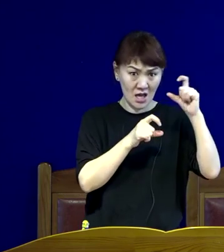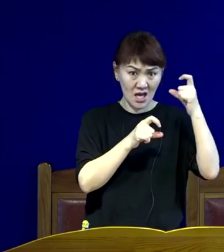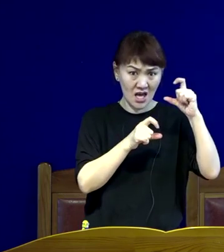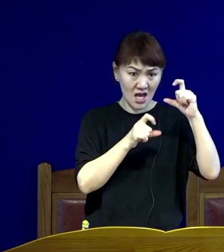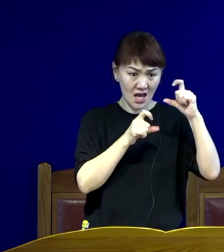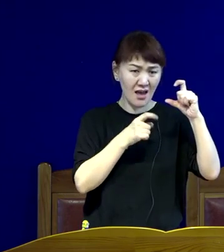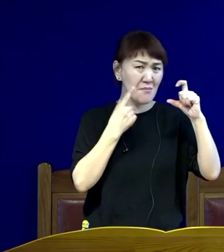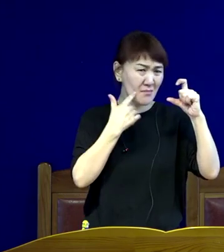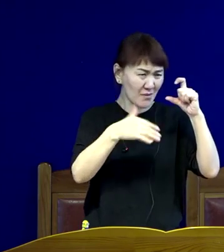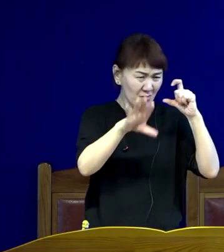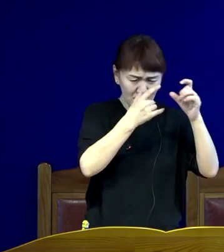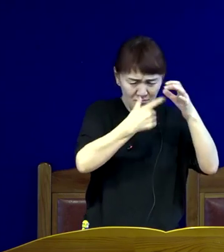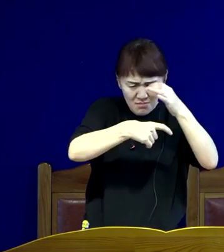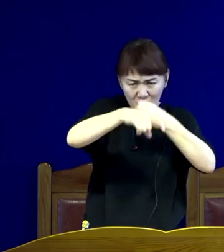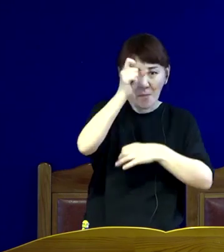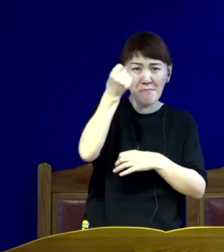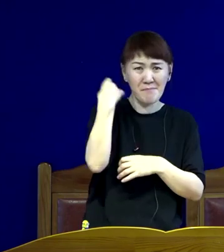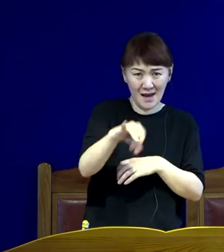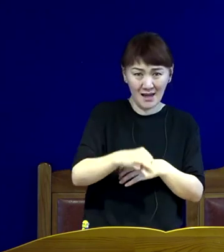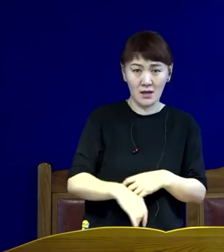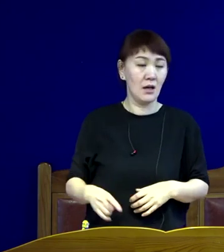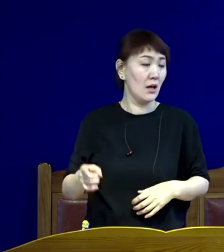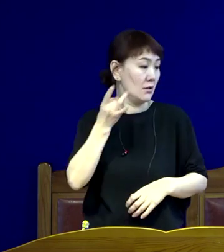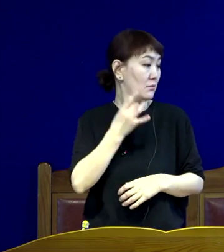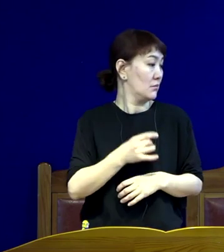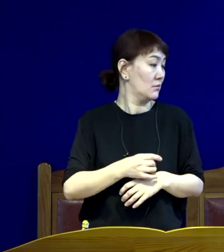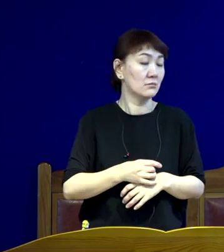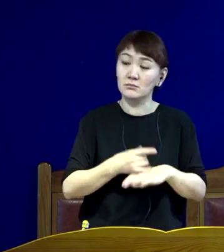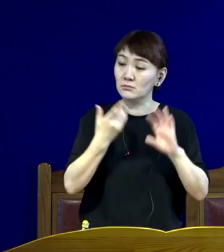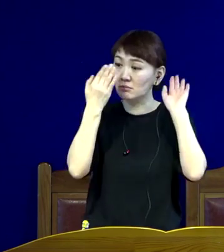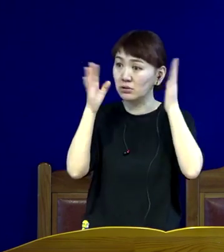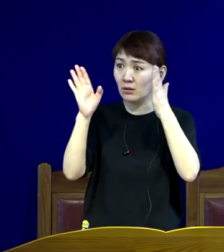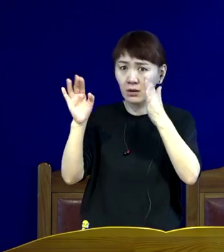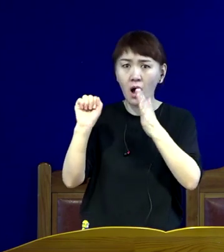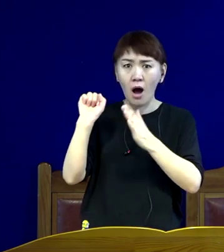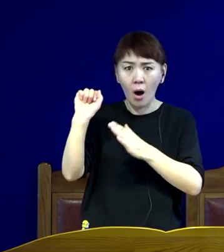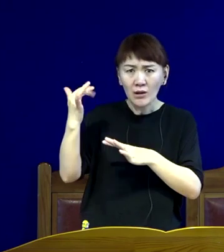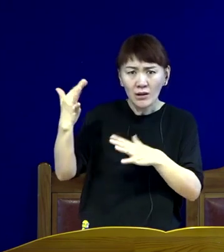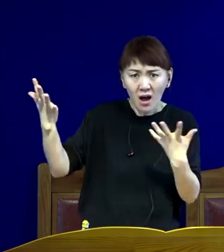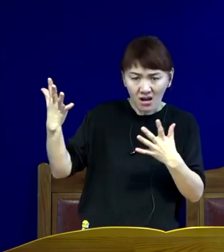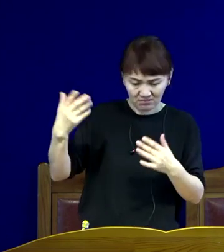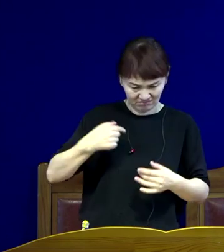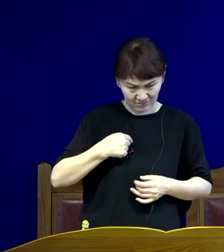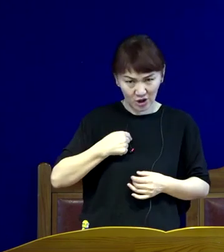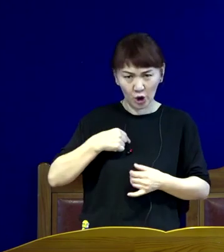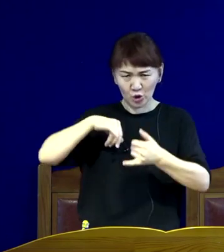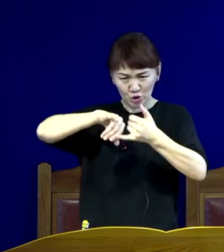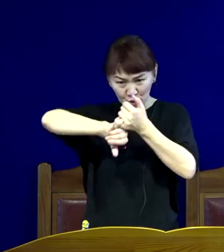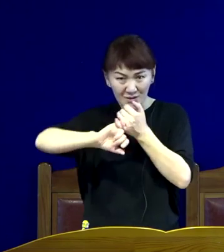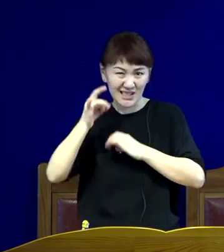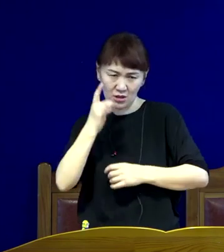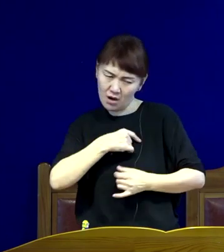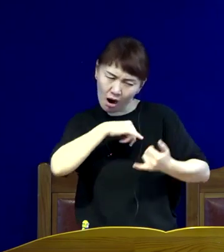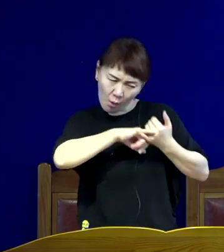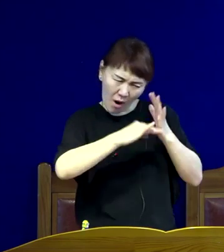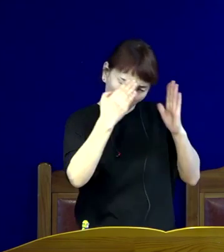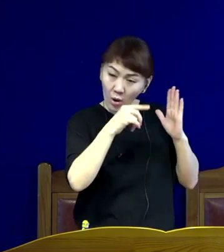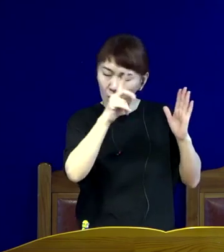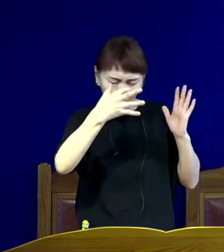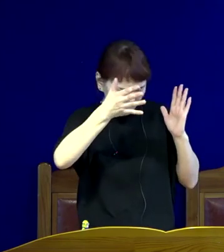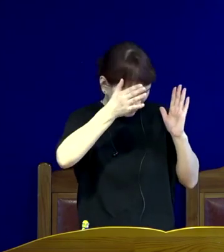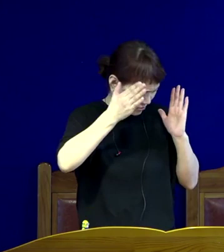хэрэгтэй, цэцэн ухаантай байх хэрэгтэй. Нөхрийн тань сэтгэл үргэлж эхнэрлүүгээ хандаж байхаар